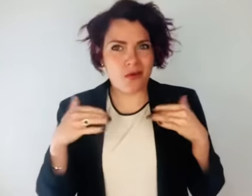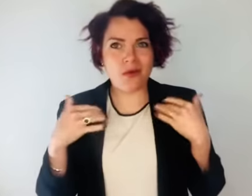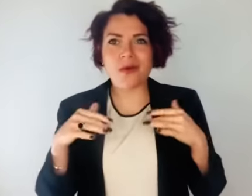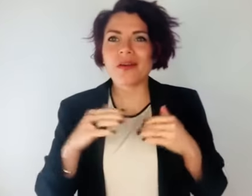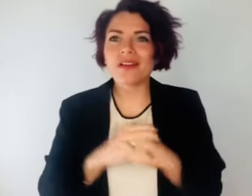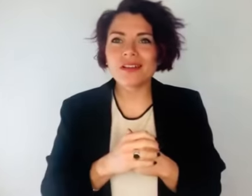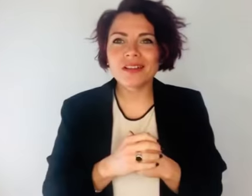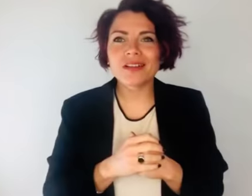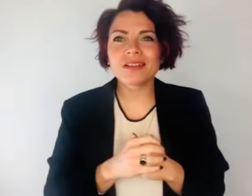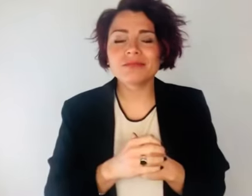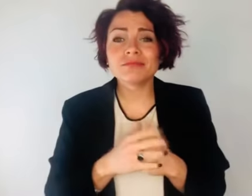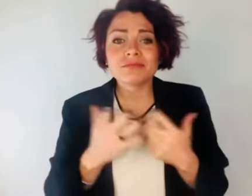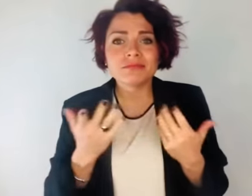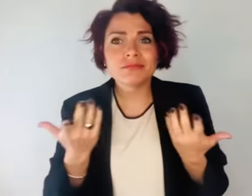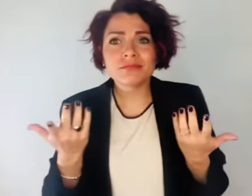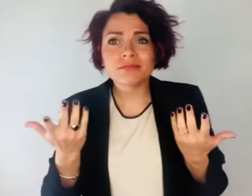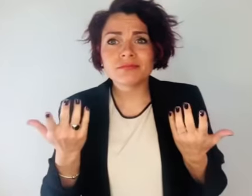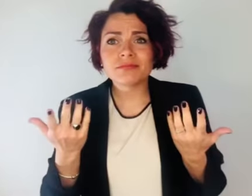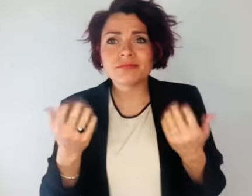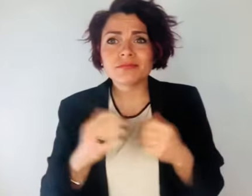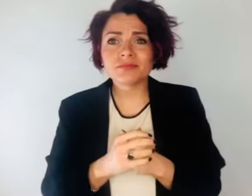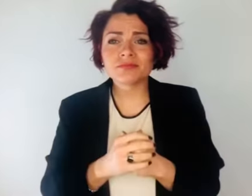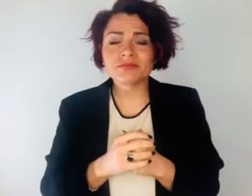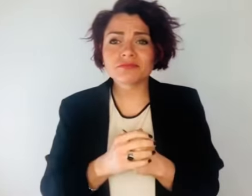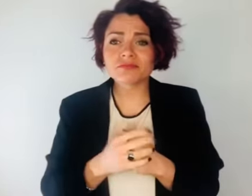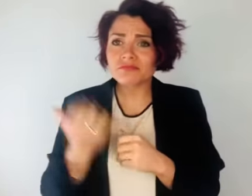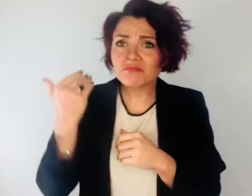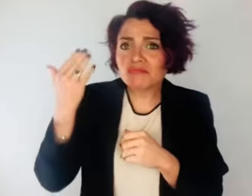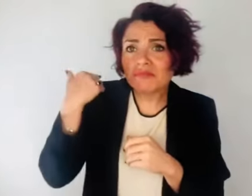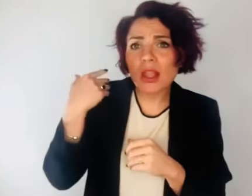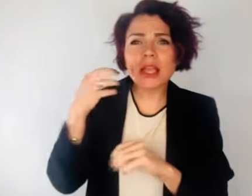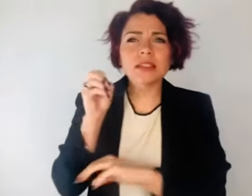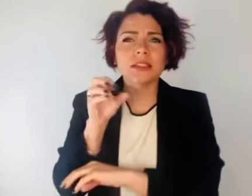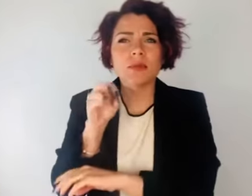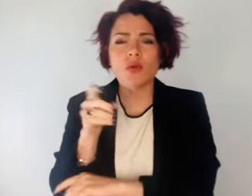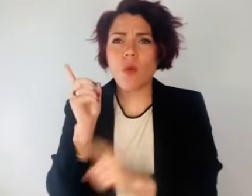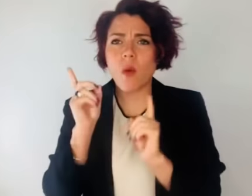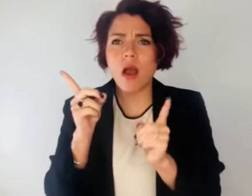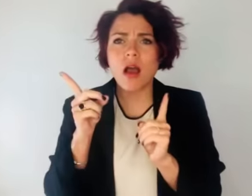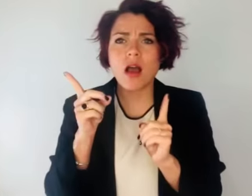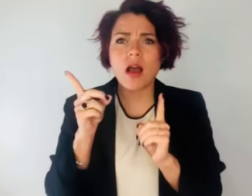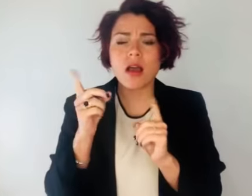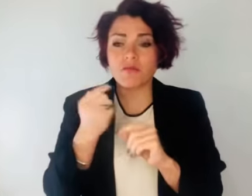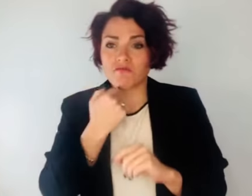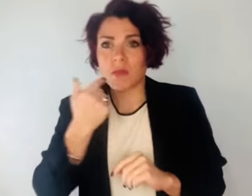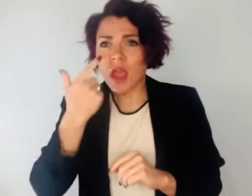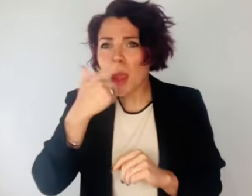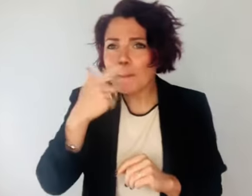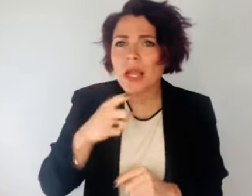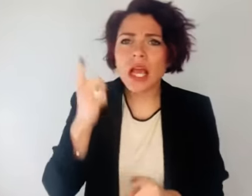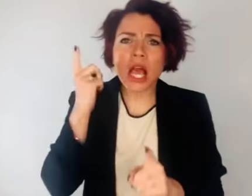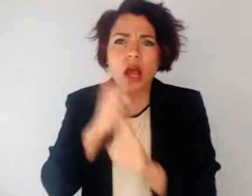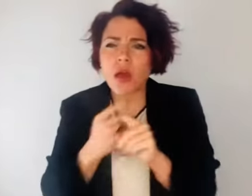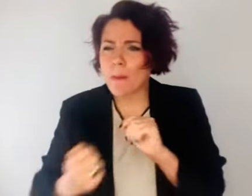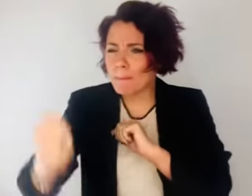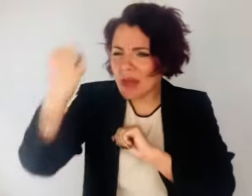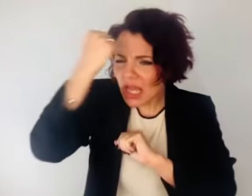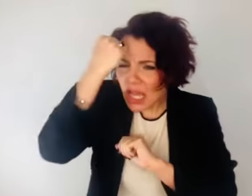religione ma se è così non c'è più religione era stato insegnato che il peccatore doveva fare delle penitenze